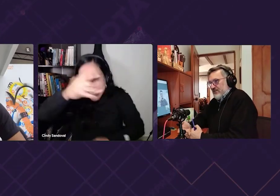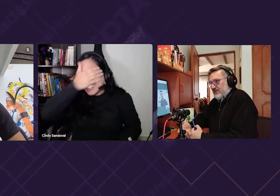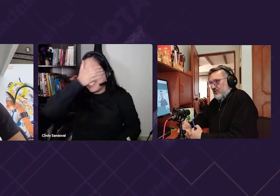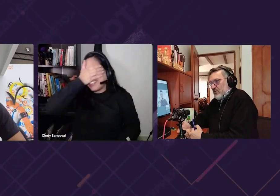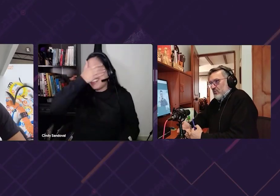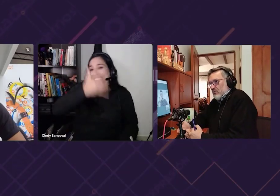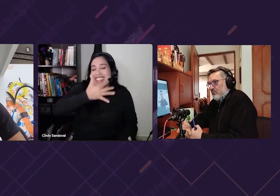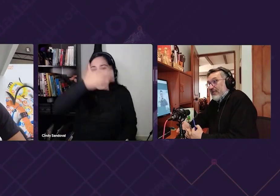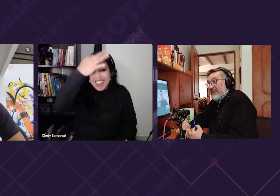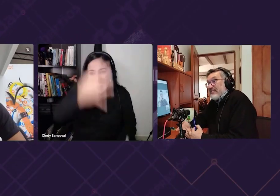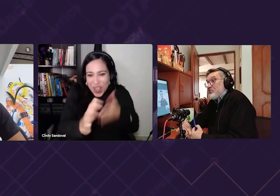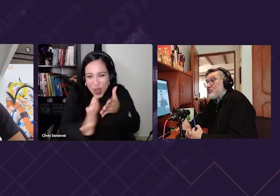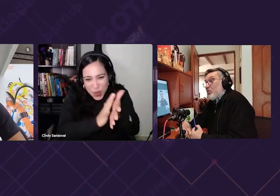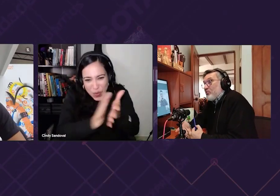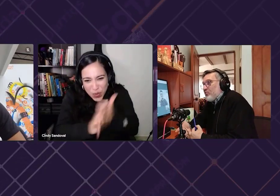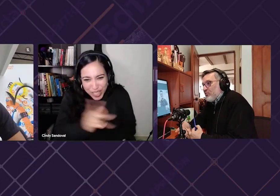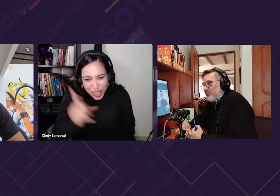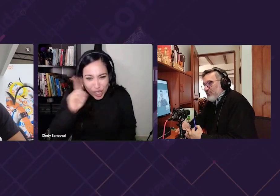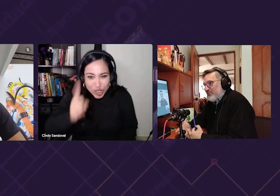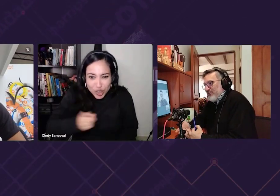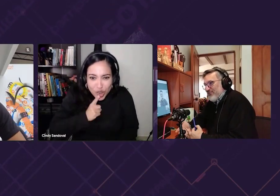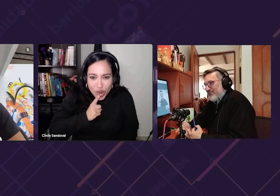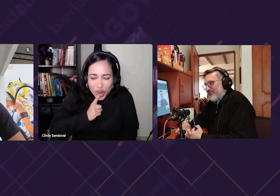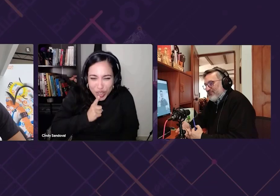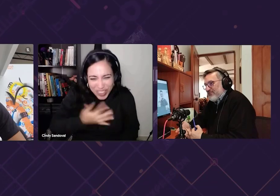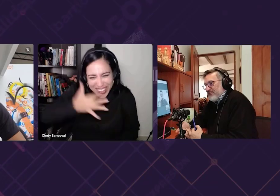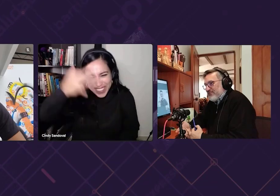maravilla, un bailarín sordo.